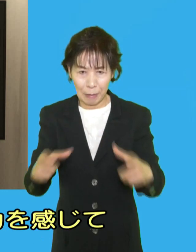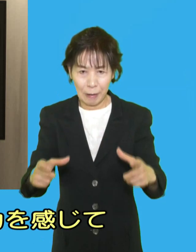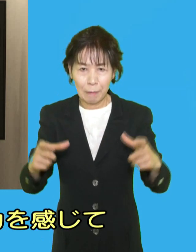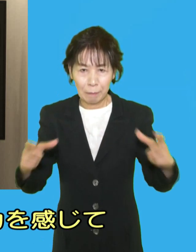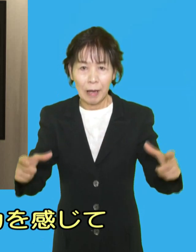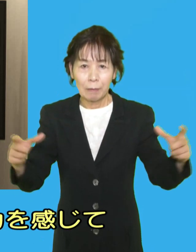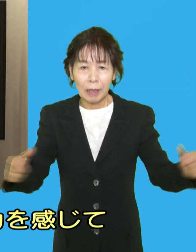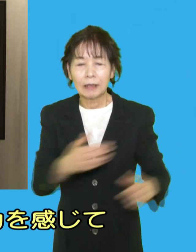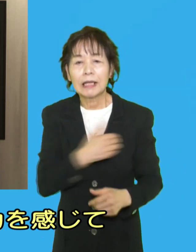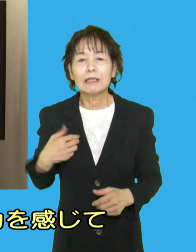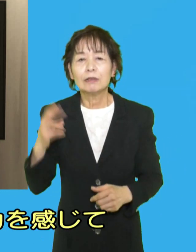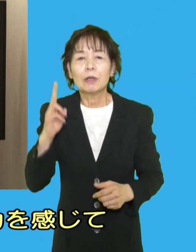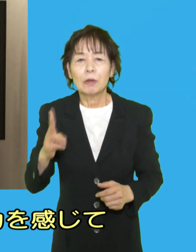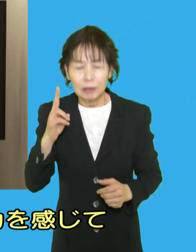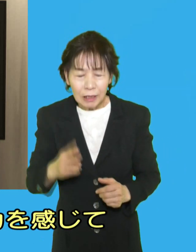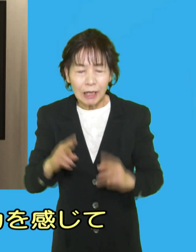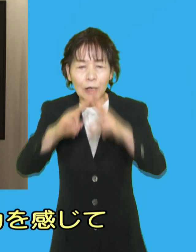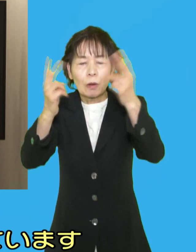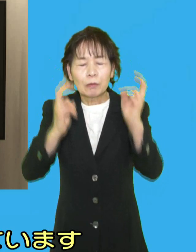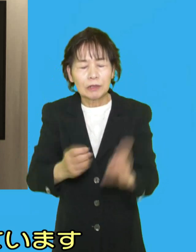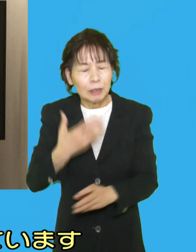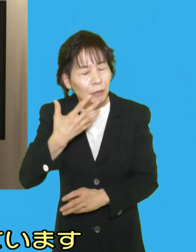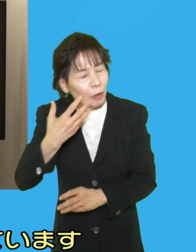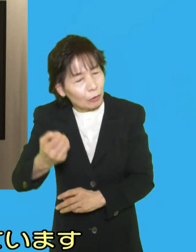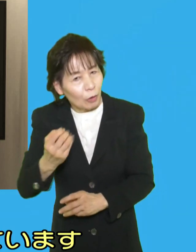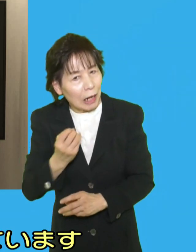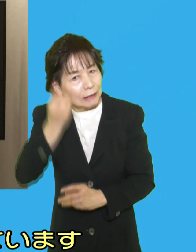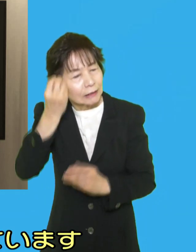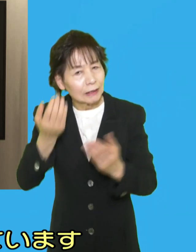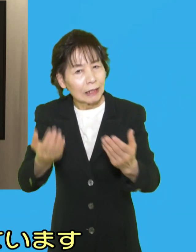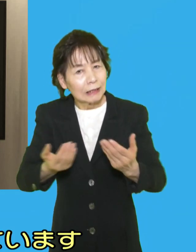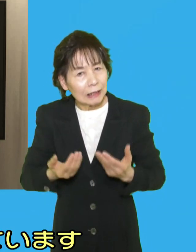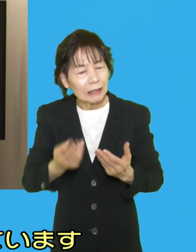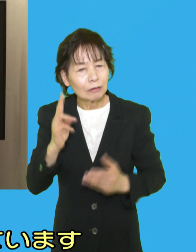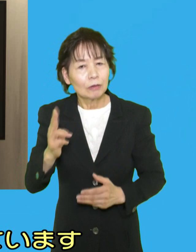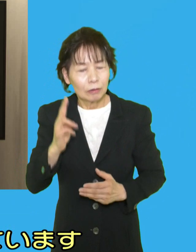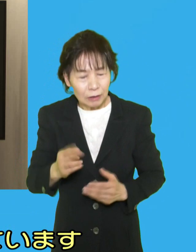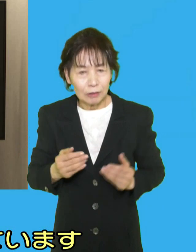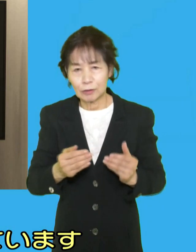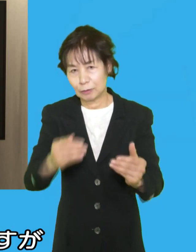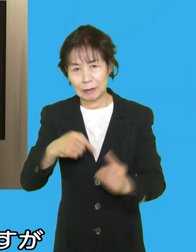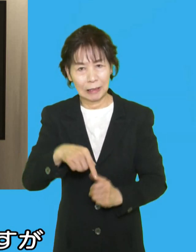くの方が古墳により魅力を感じていただけるように進めていきたいと考えています。